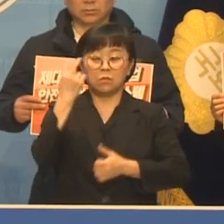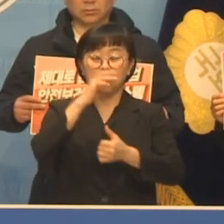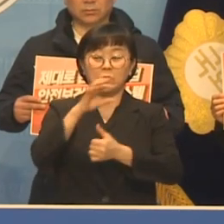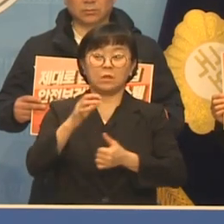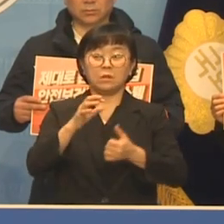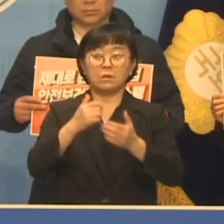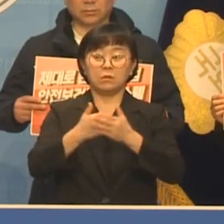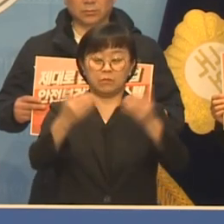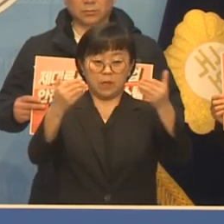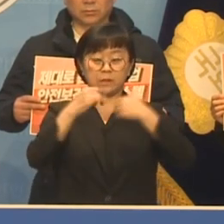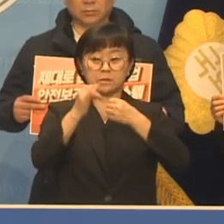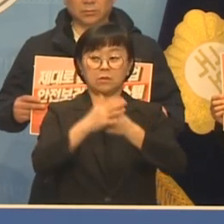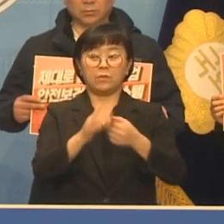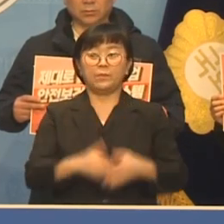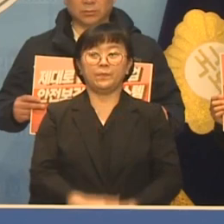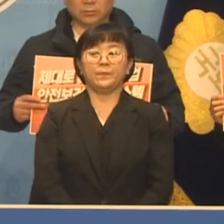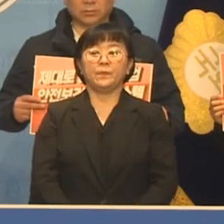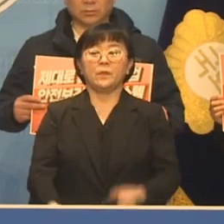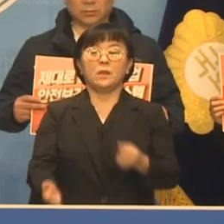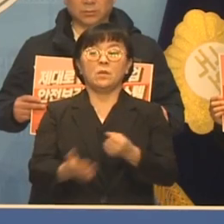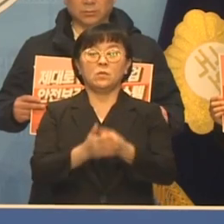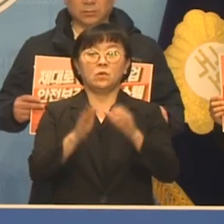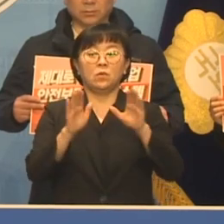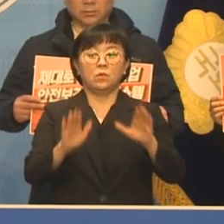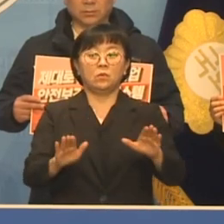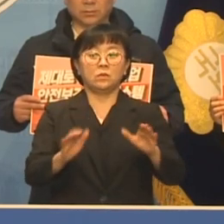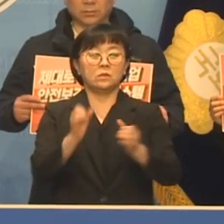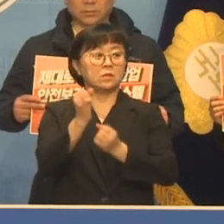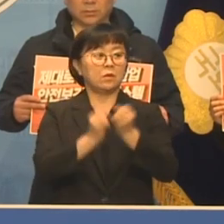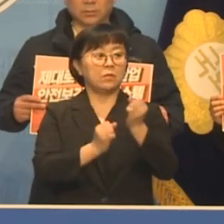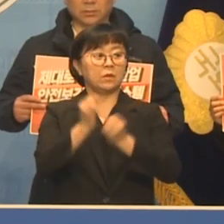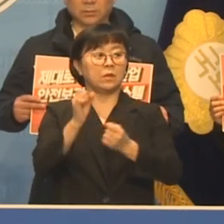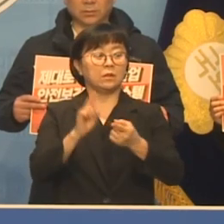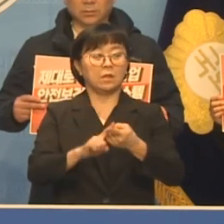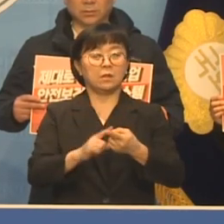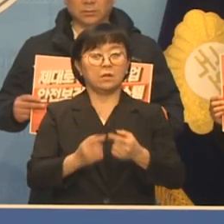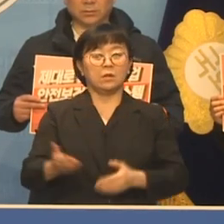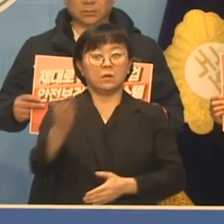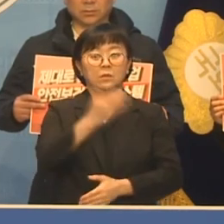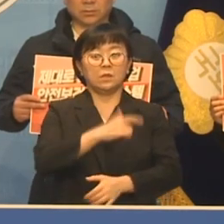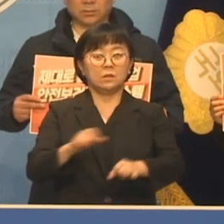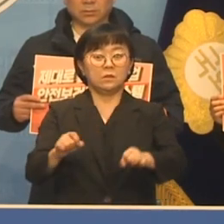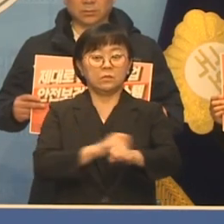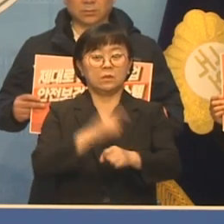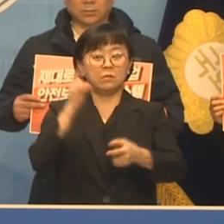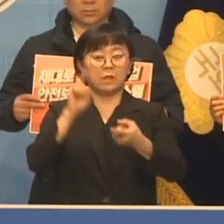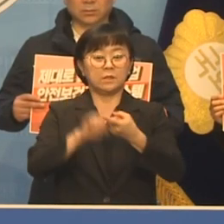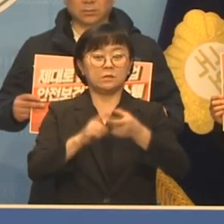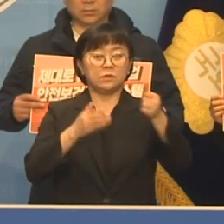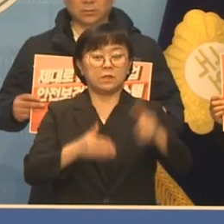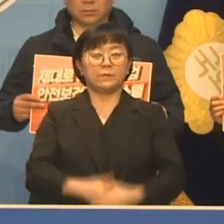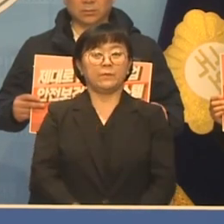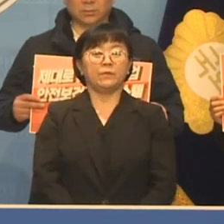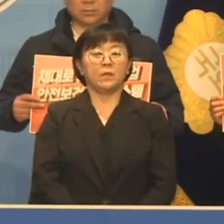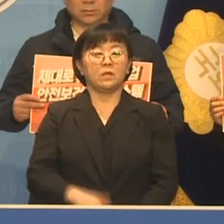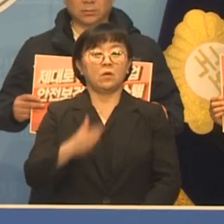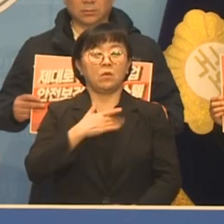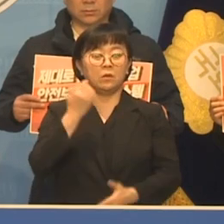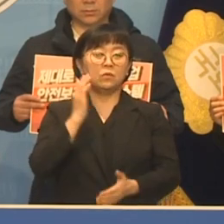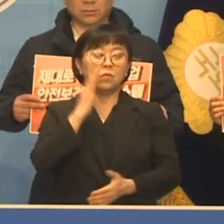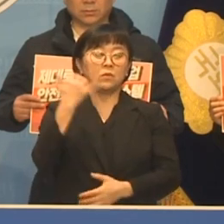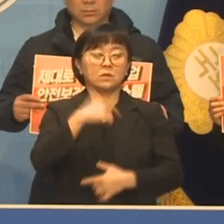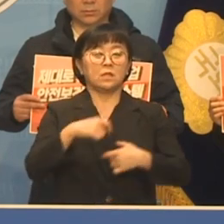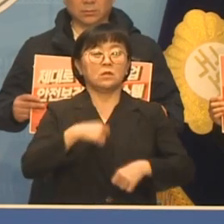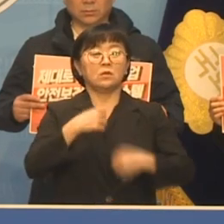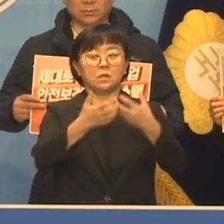있습니다. 그런 측면에서 오늘 이 기자회견에 대한 여러분들의 각별한 관심을 부탁드립니다. 저와